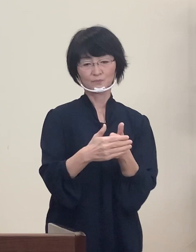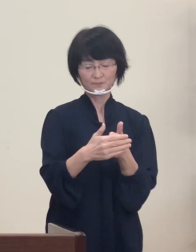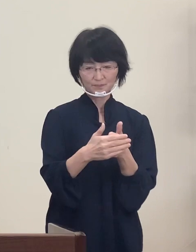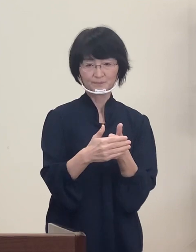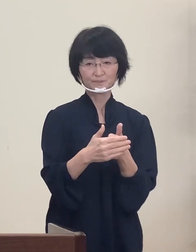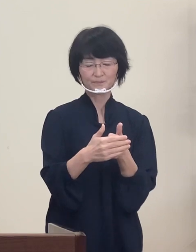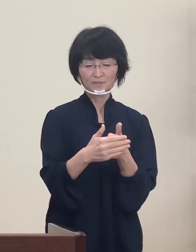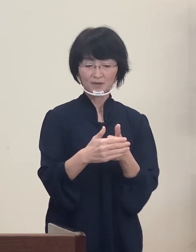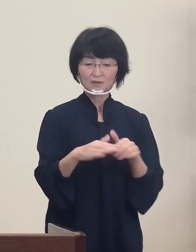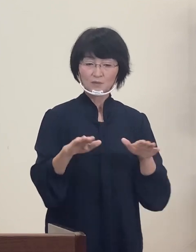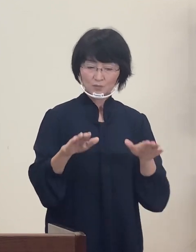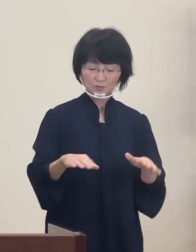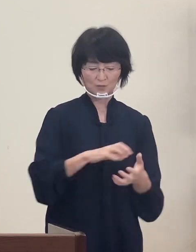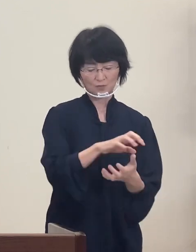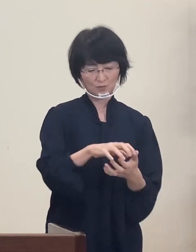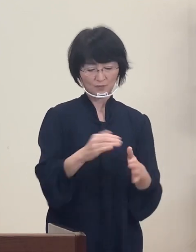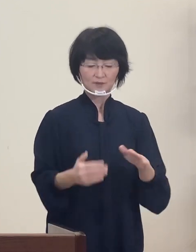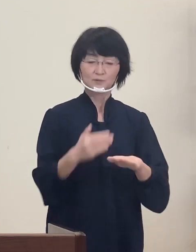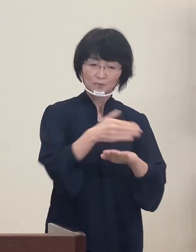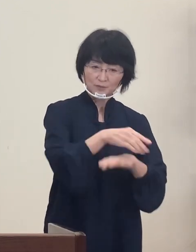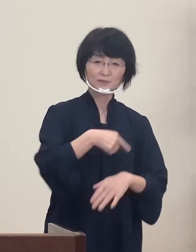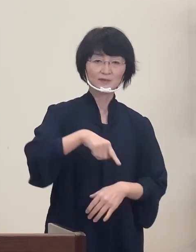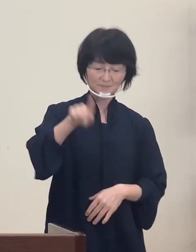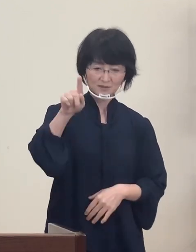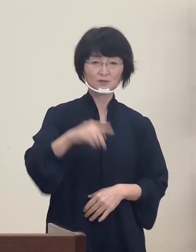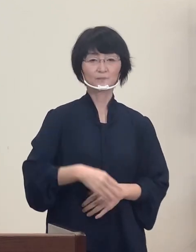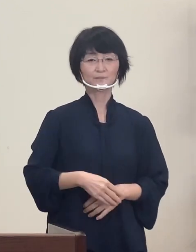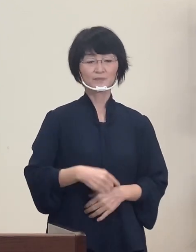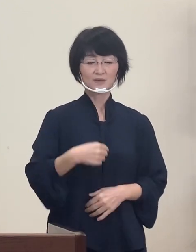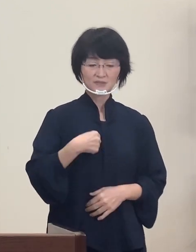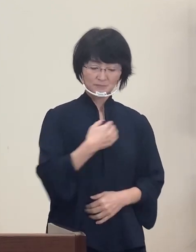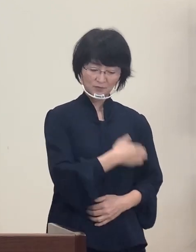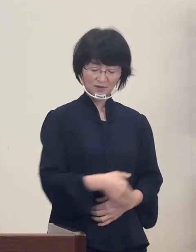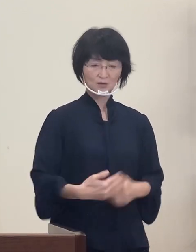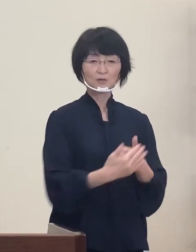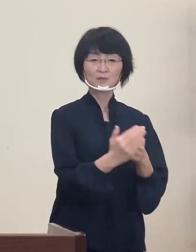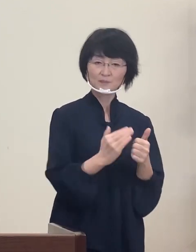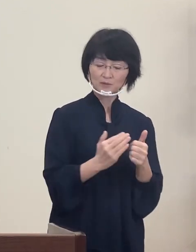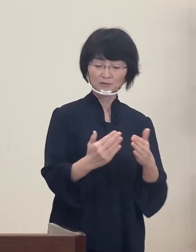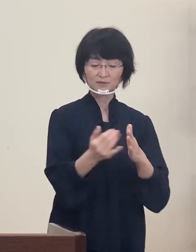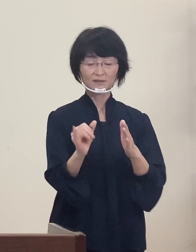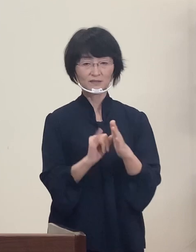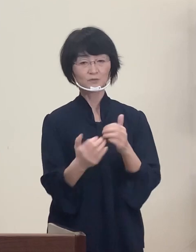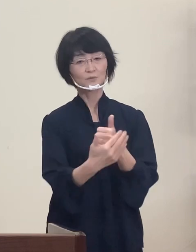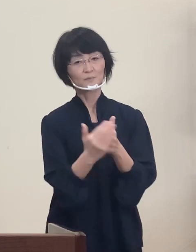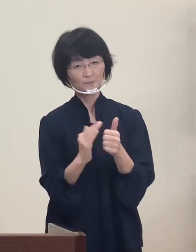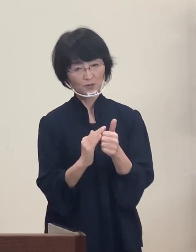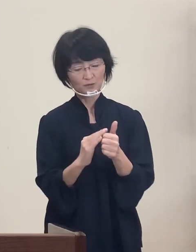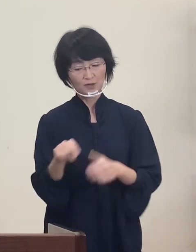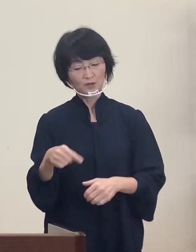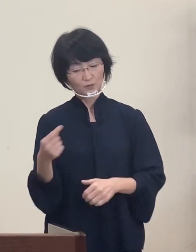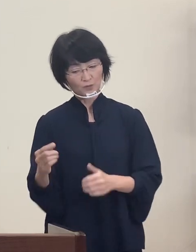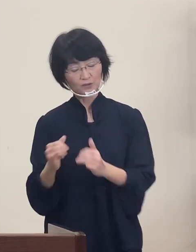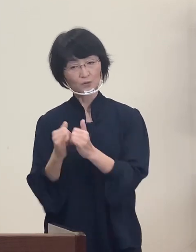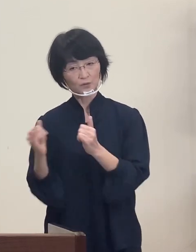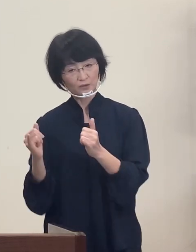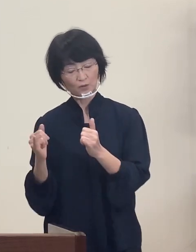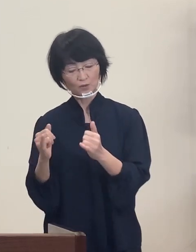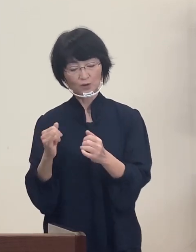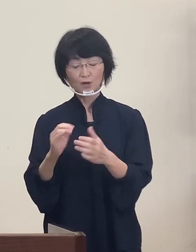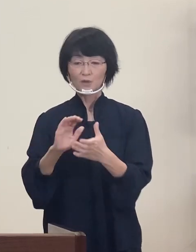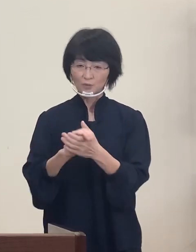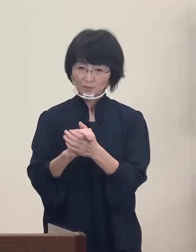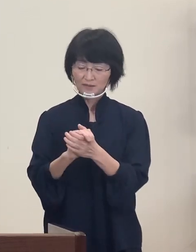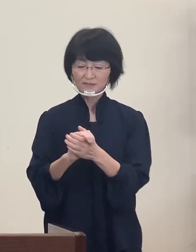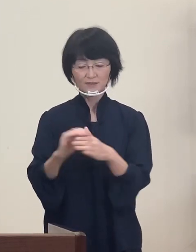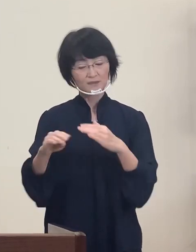でこの難局を乗り換えてまいりましょうご自分のためご家族のためそして隣人友人同僚の